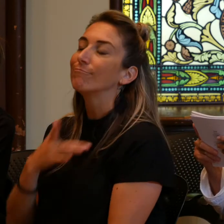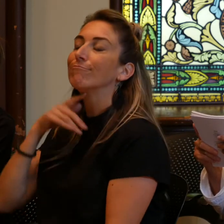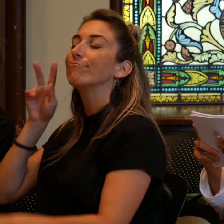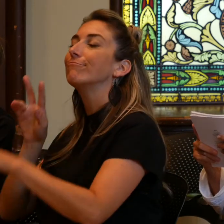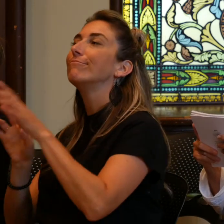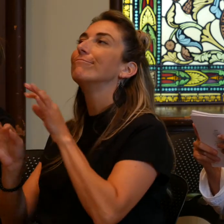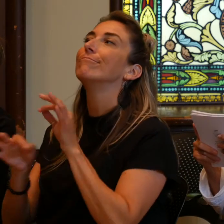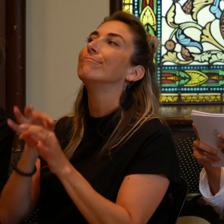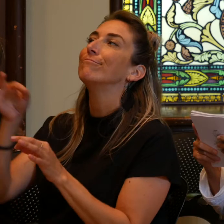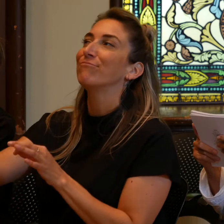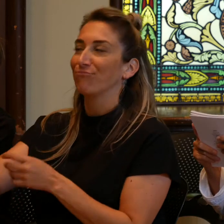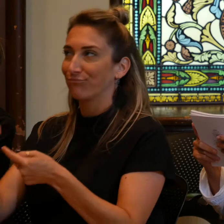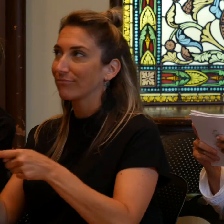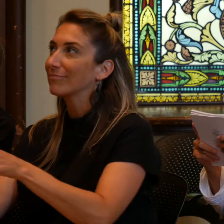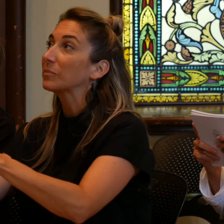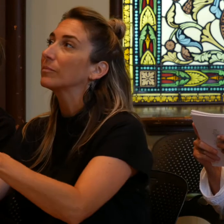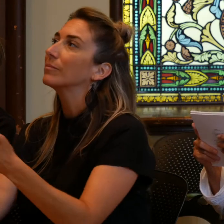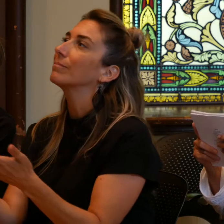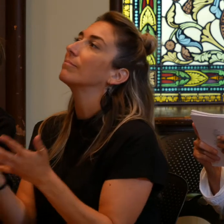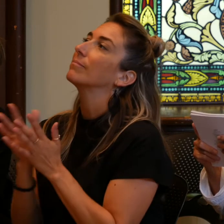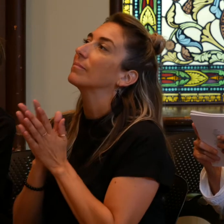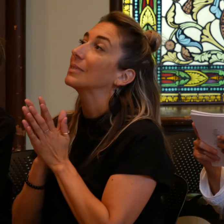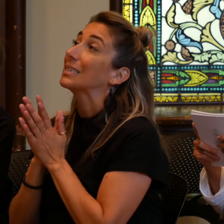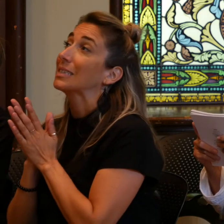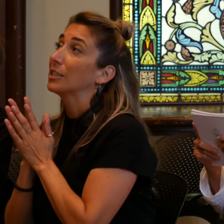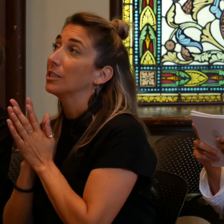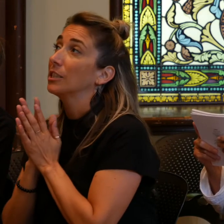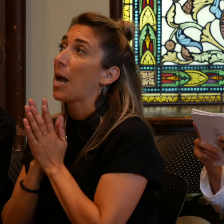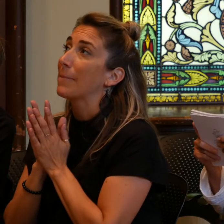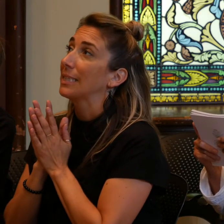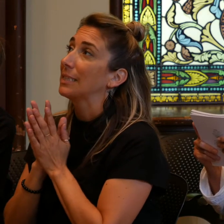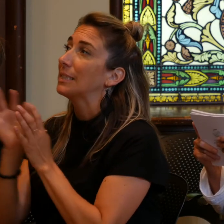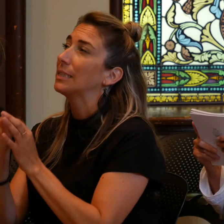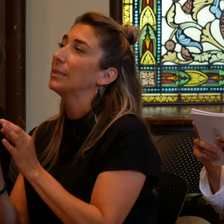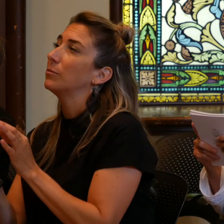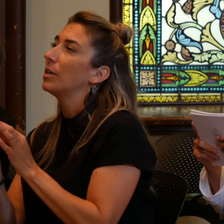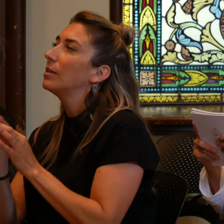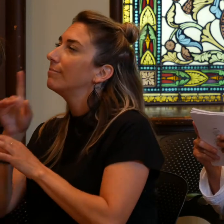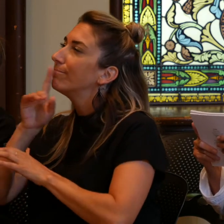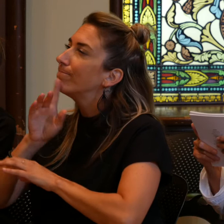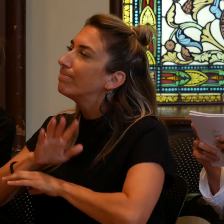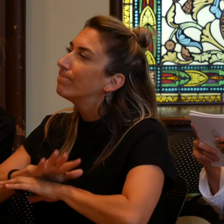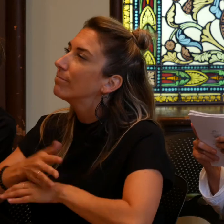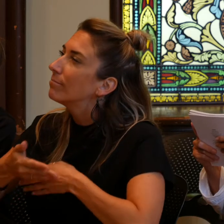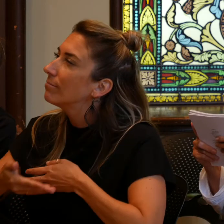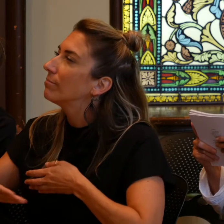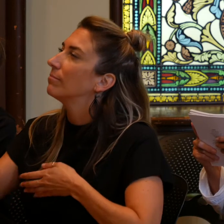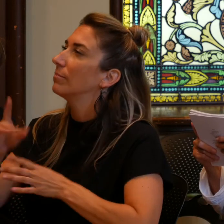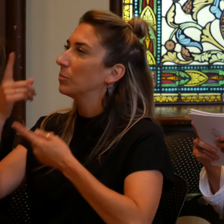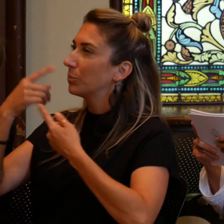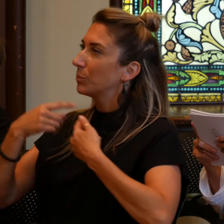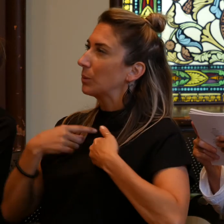partie remise, mais je t'en prie, sois silence pour un temps.